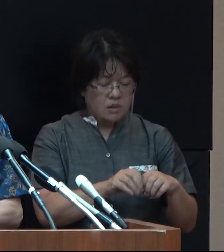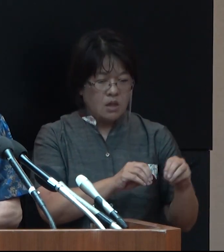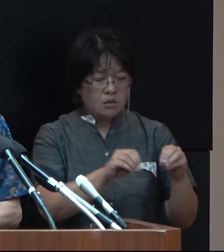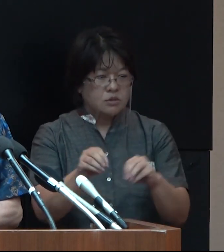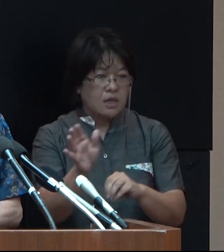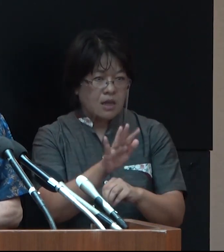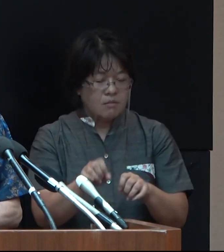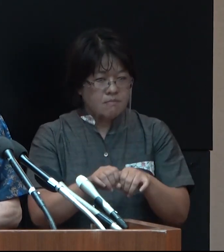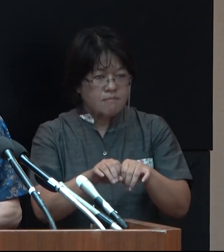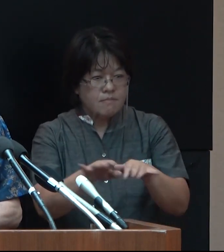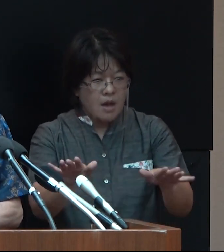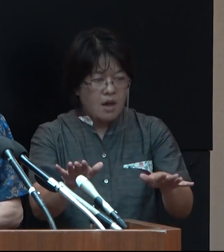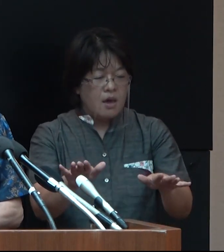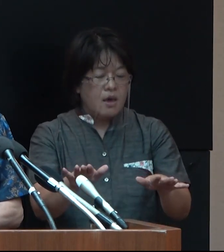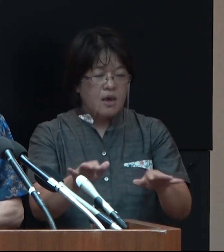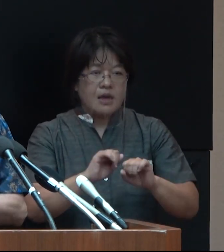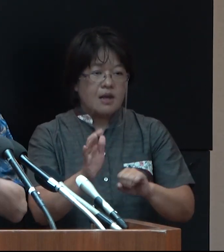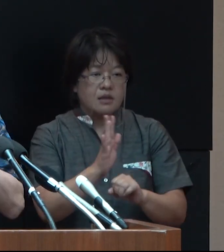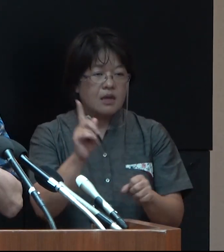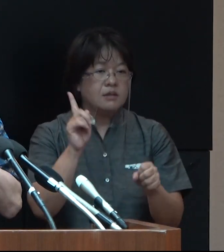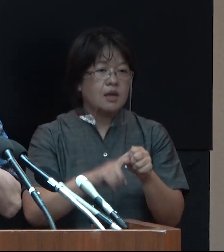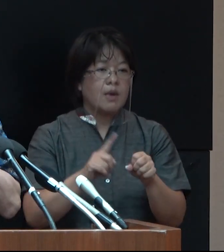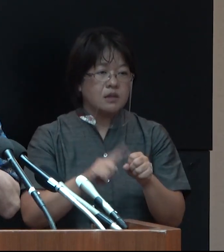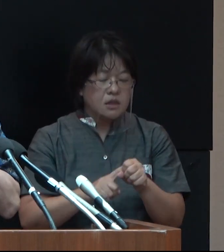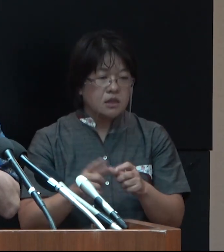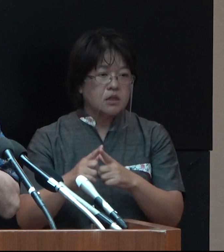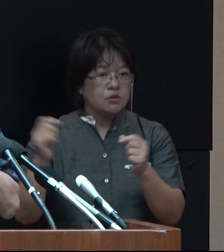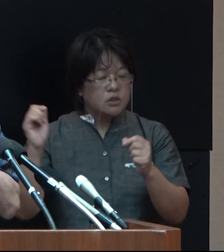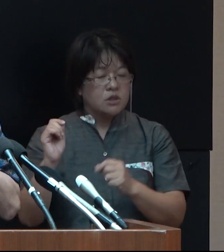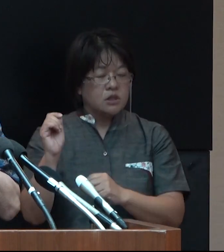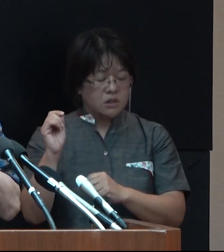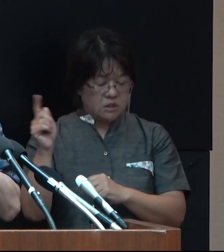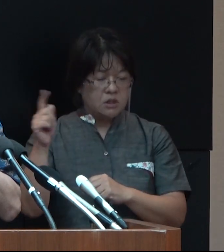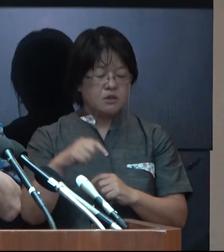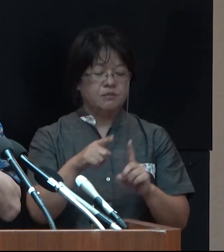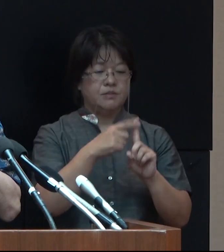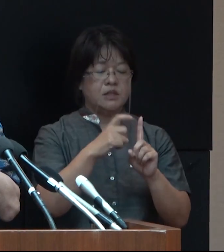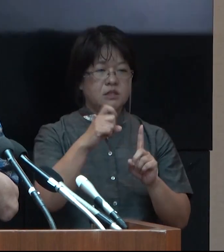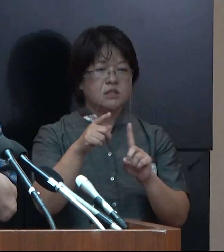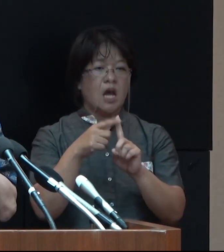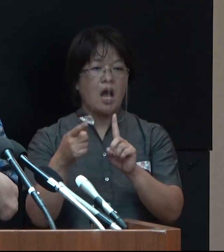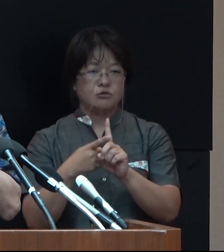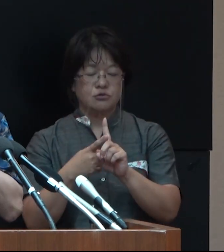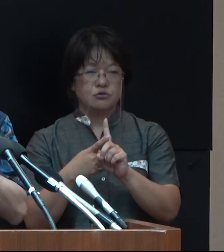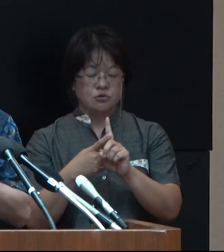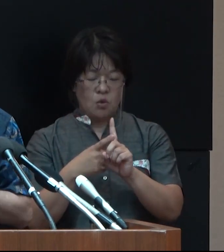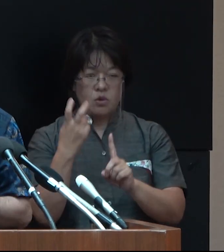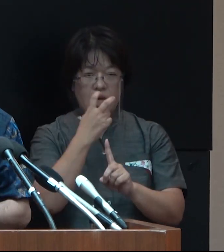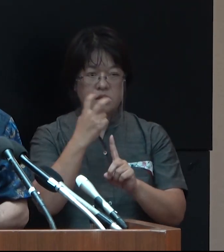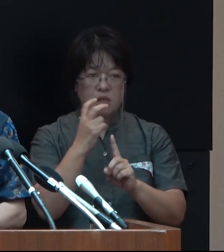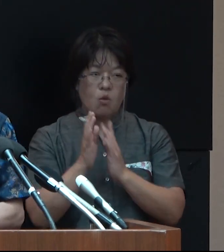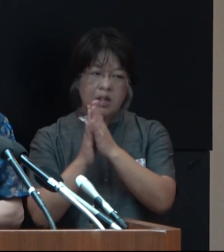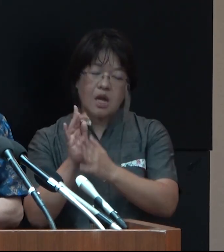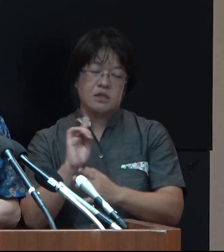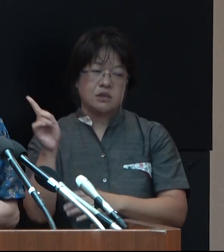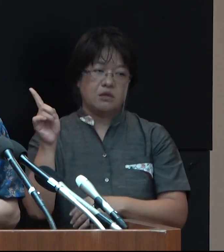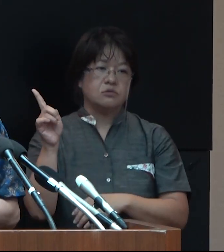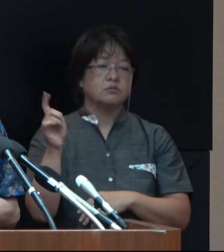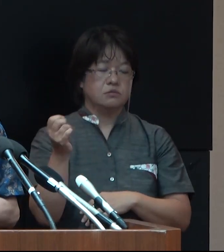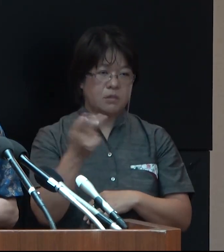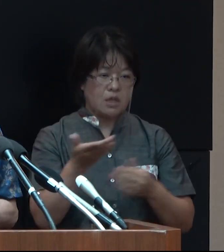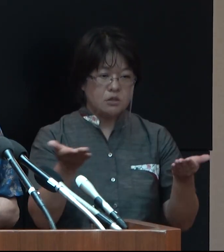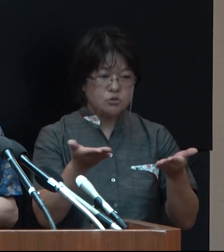ないように政府にもPCR 検査の実施を求めてまいりましたし、また基地従業員の皆さ